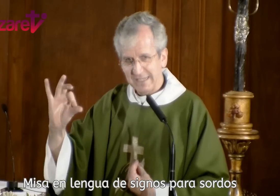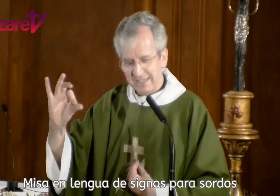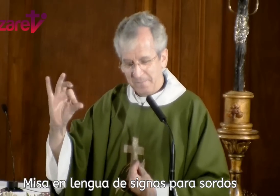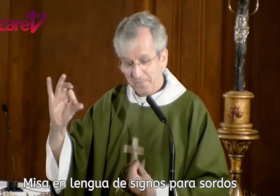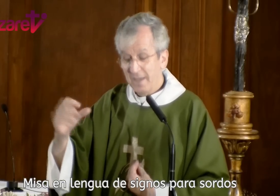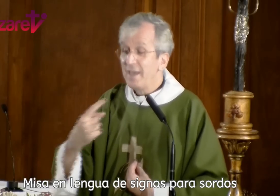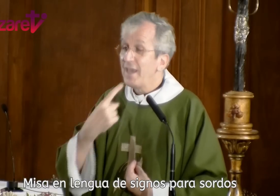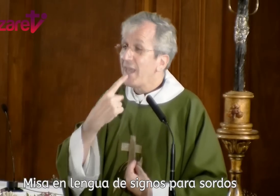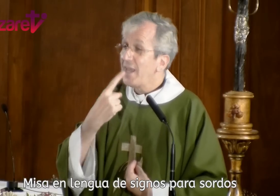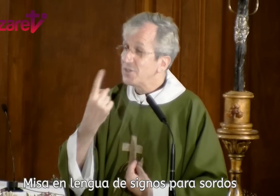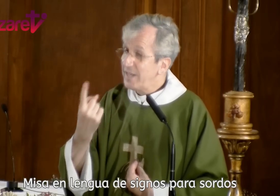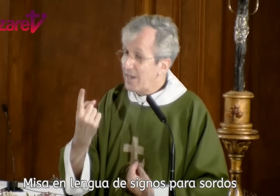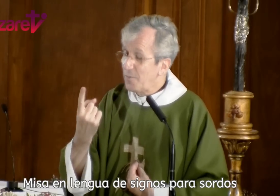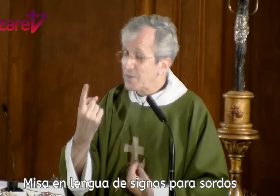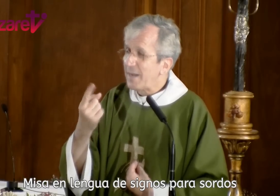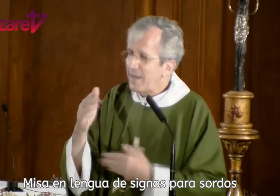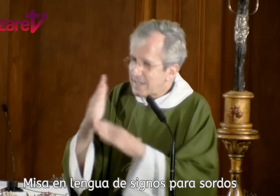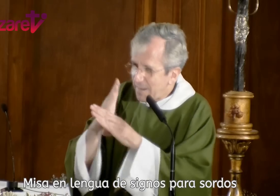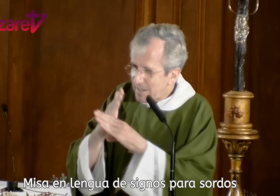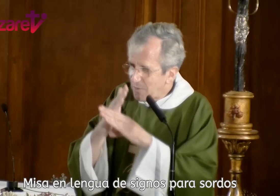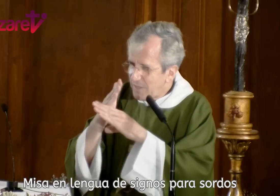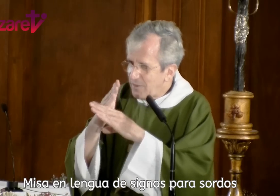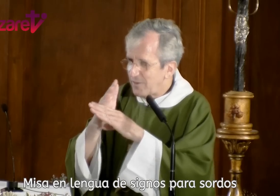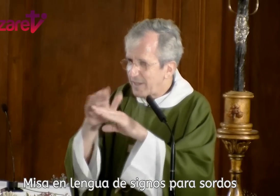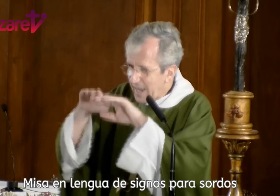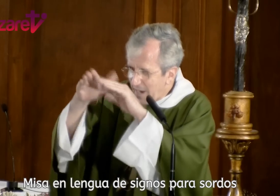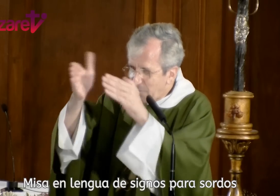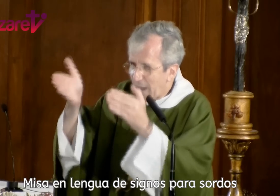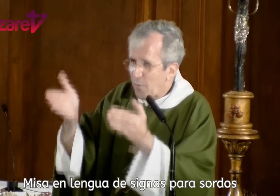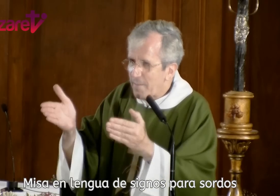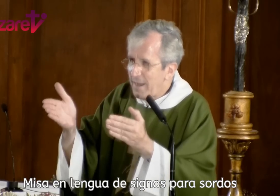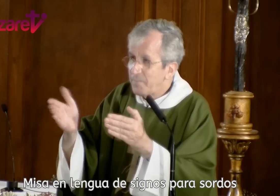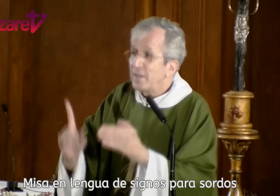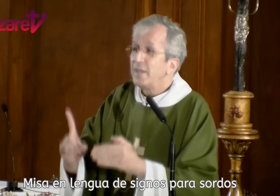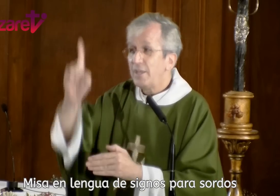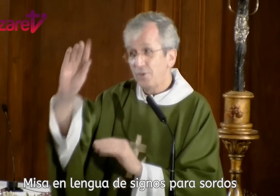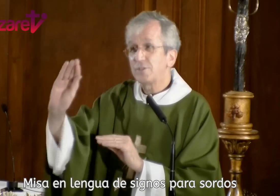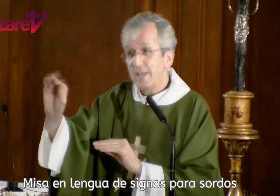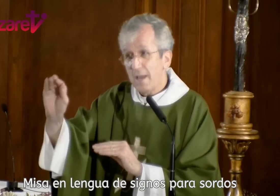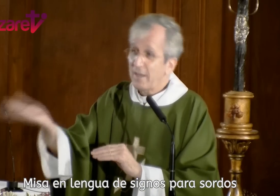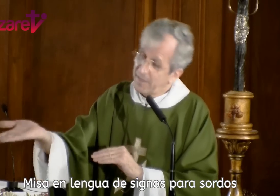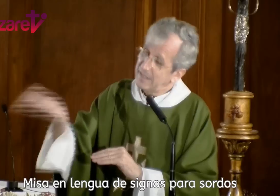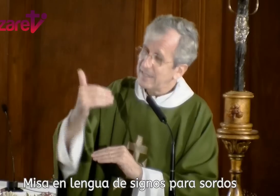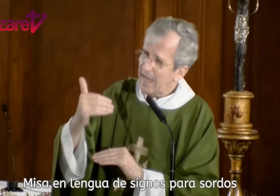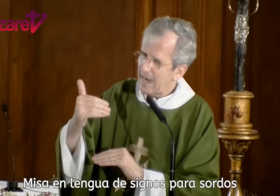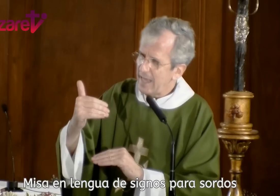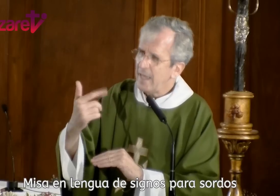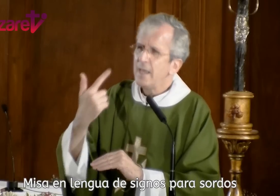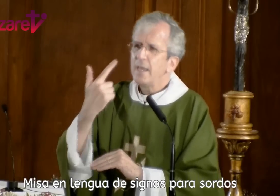Elías. Y nos dirá cómo estaba, él estaba escondido en una cueva y Dios le llama y dice: sal,